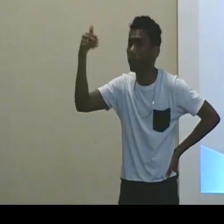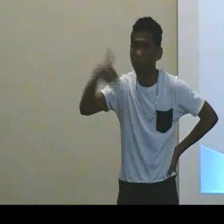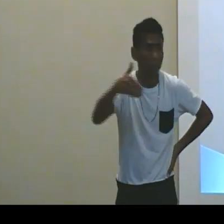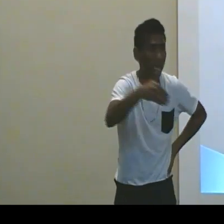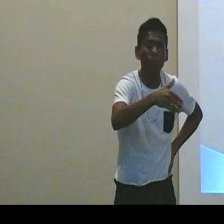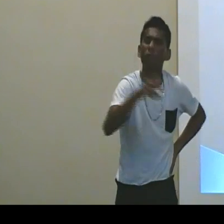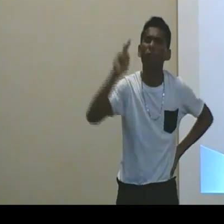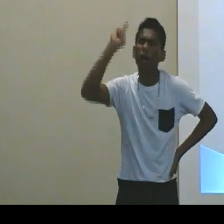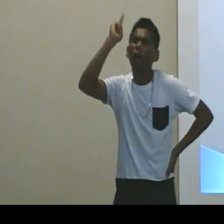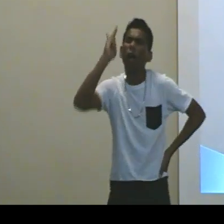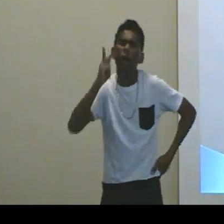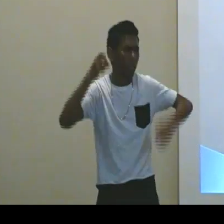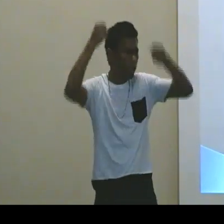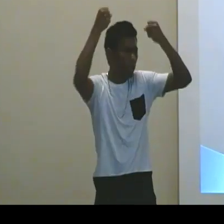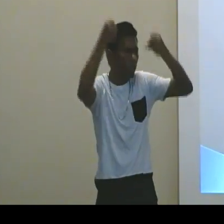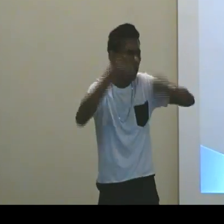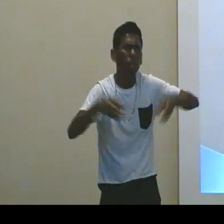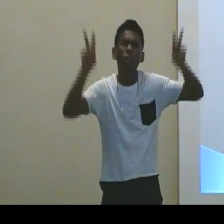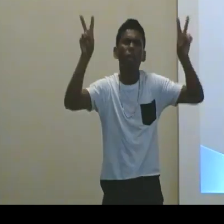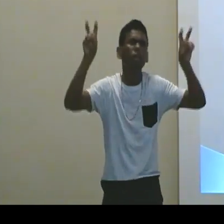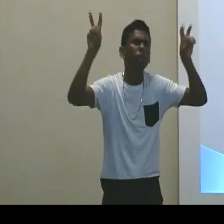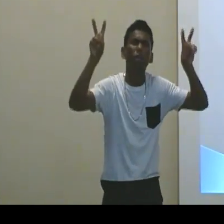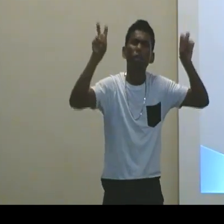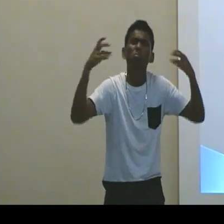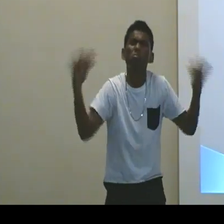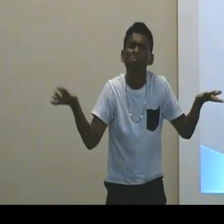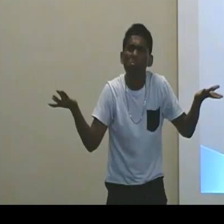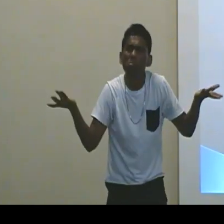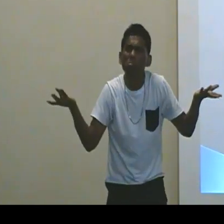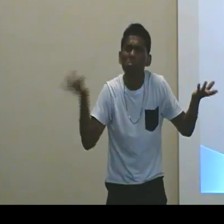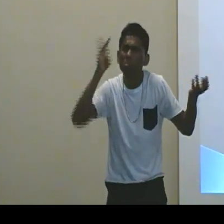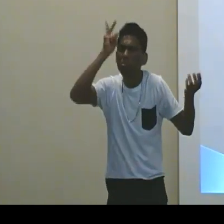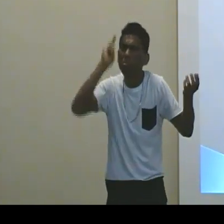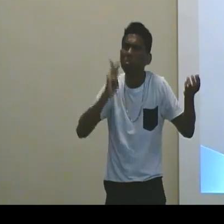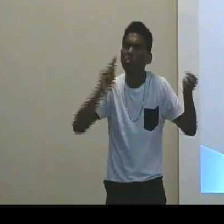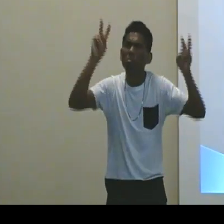Vocês, quem teve aqui de ontem? Não, a Kátia falou qual foi o tema dela.